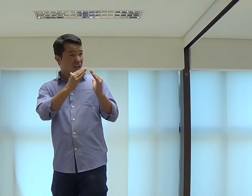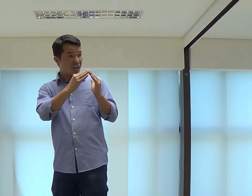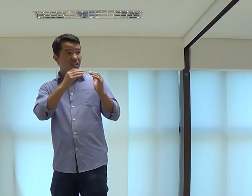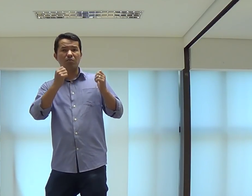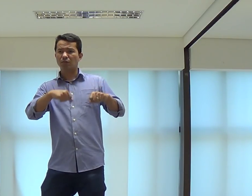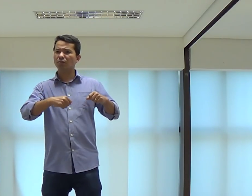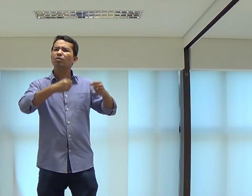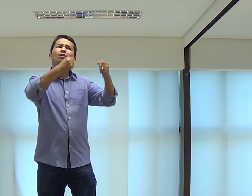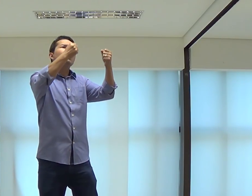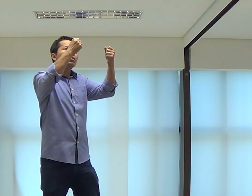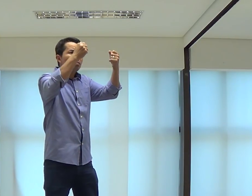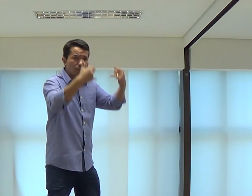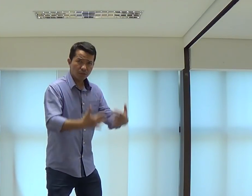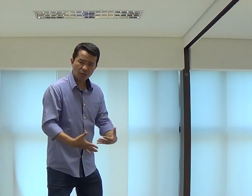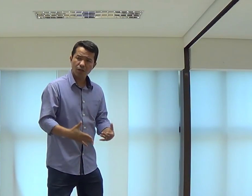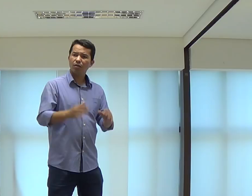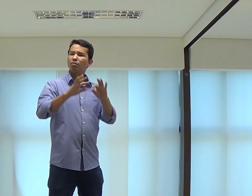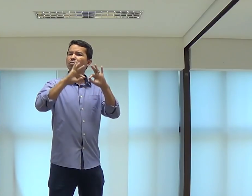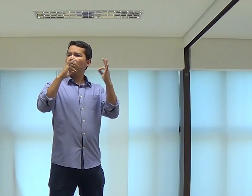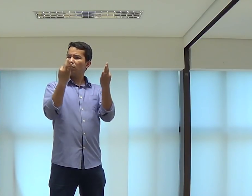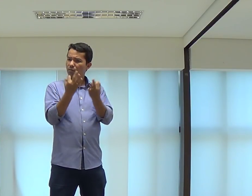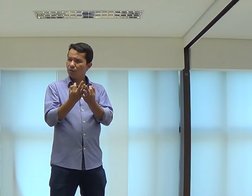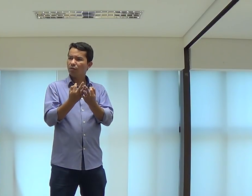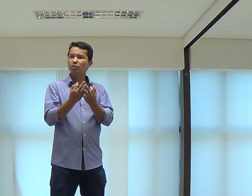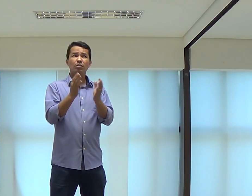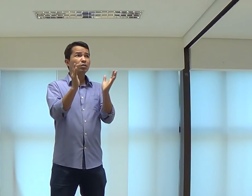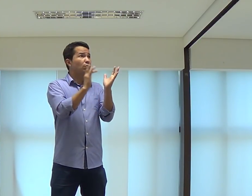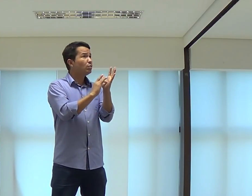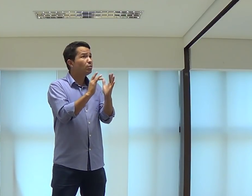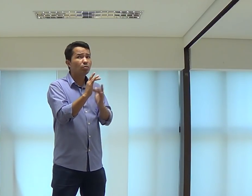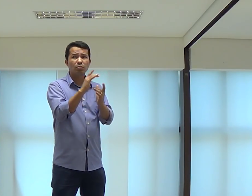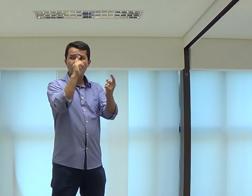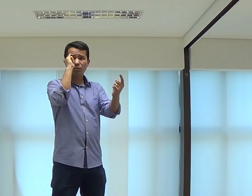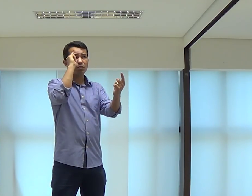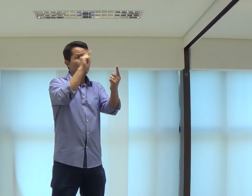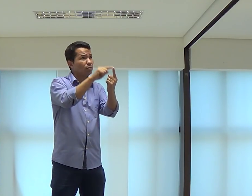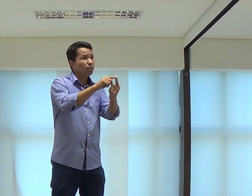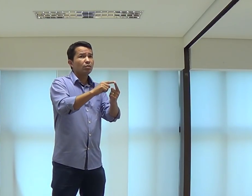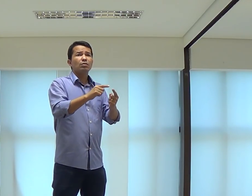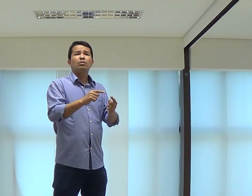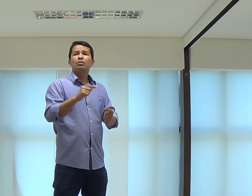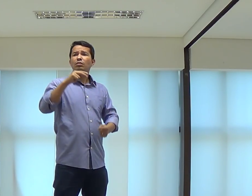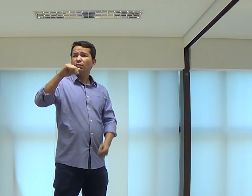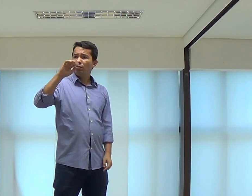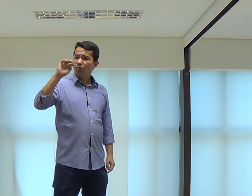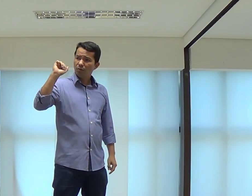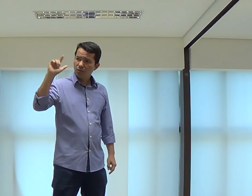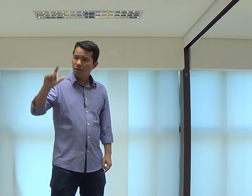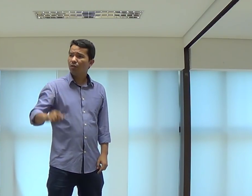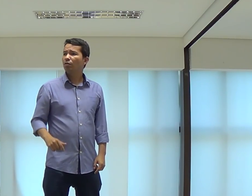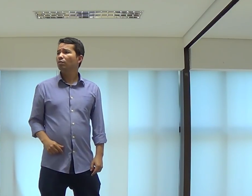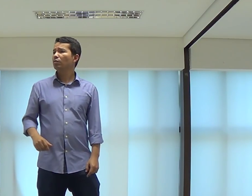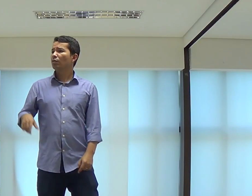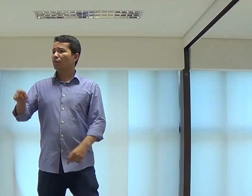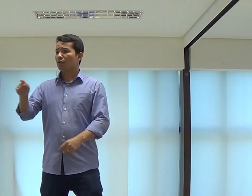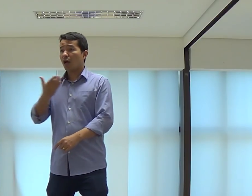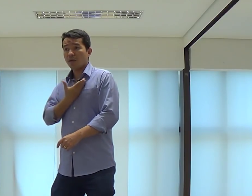Você e eu, quando a gente chegar em casa, explique para sua família e fala: Olha, Jesus é o principal objetivo do